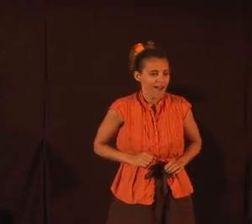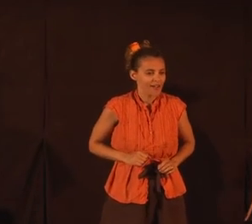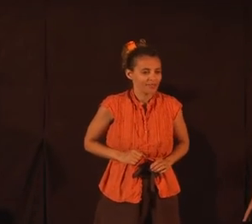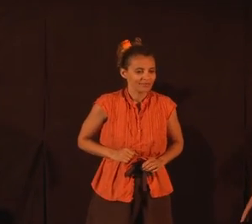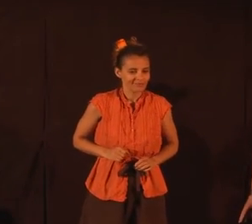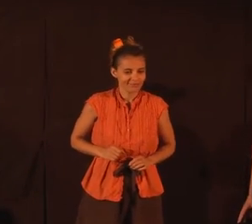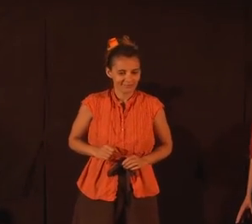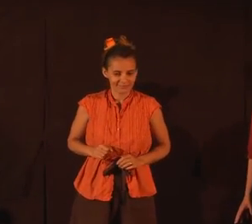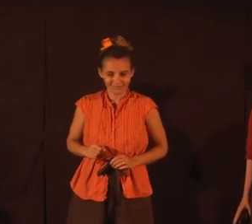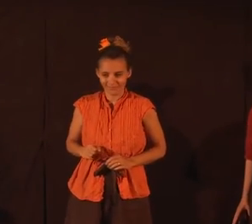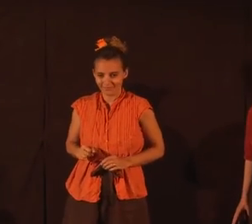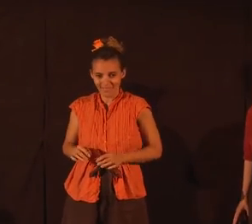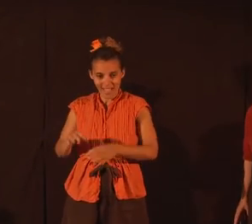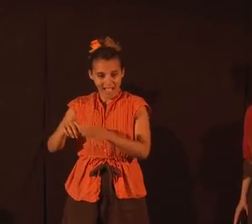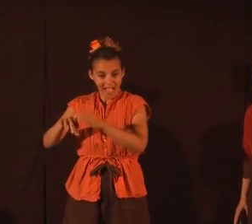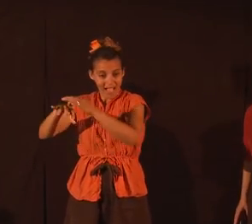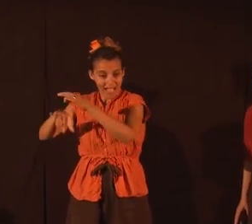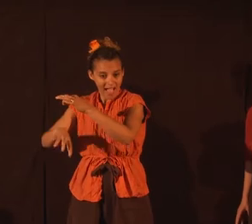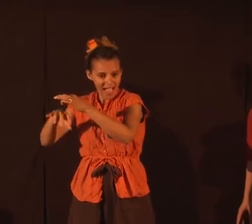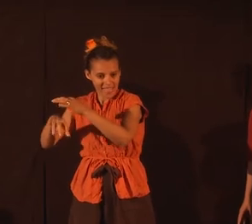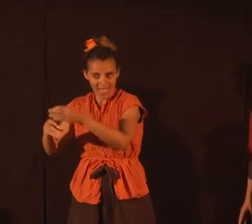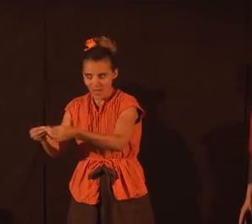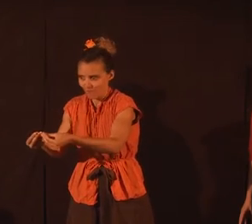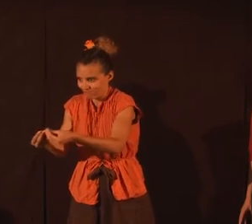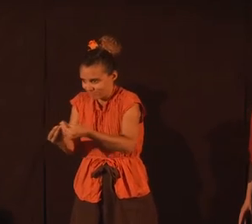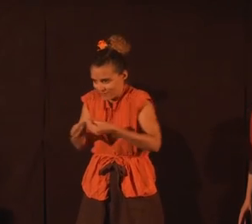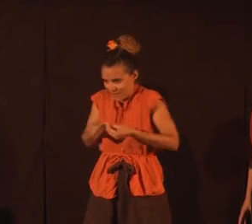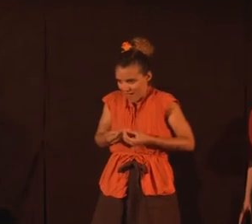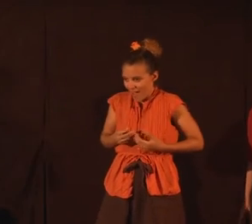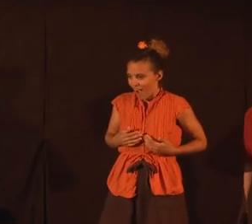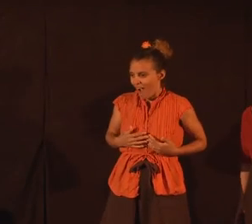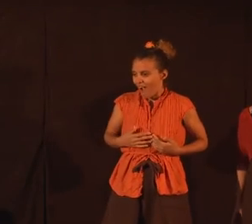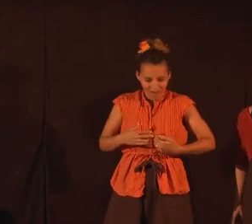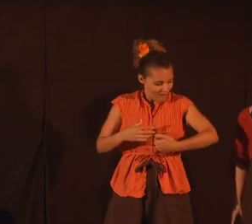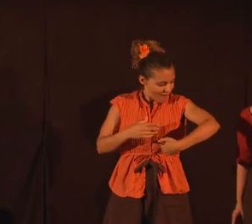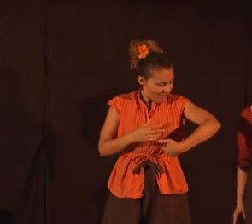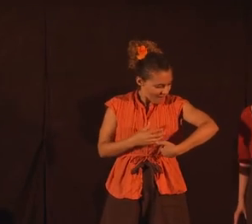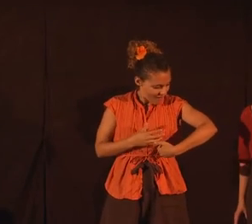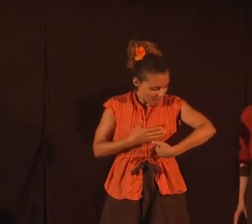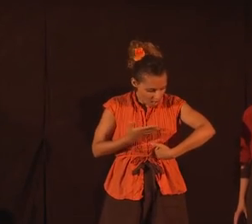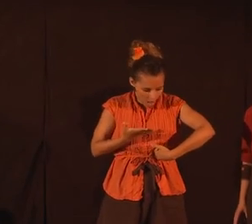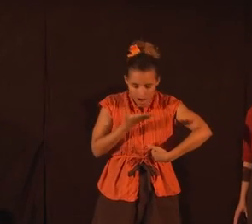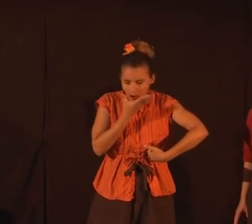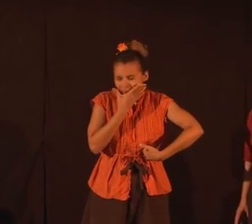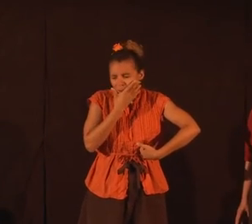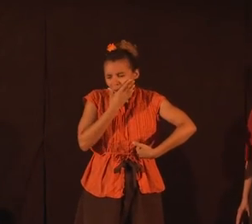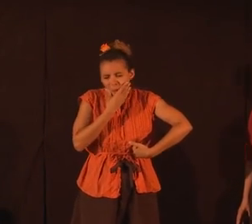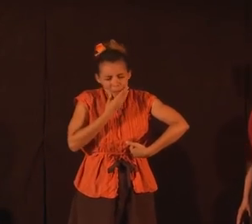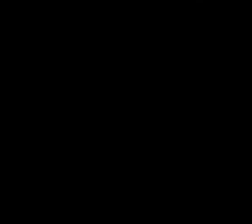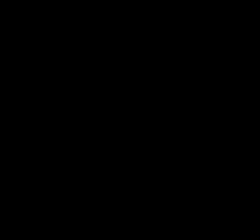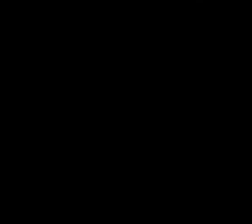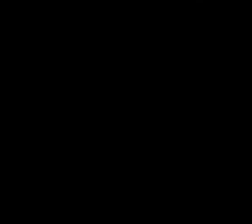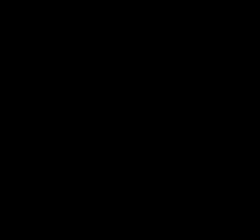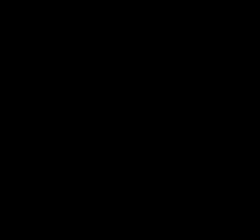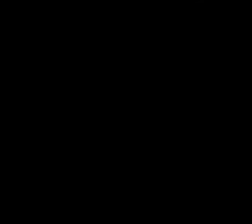L'araignée a donné le tissu à la petite fille. La petite fille n'en croyait pas ses yeux.